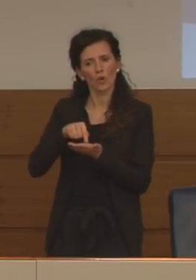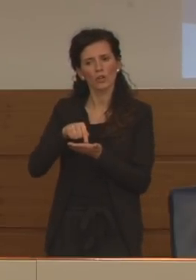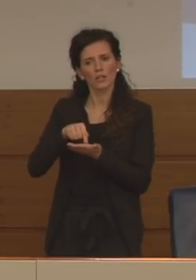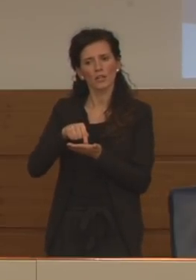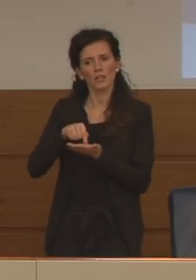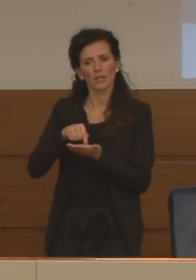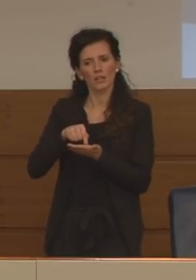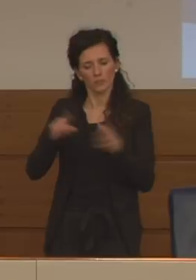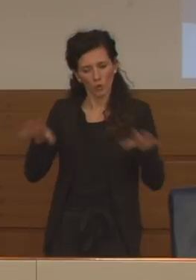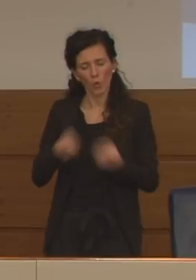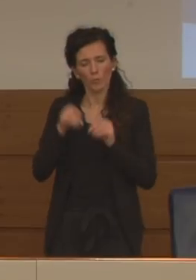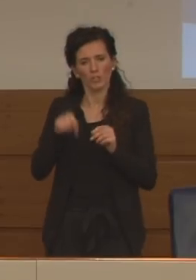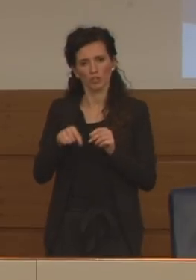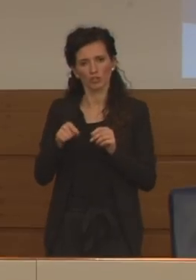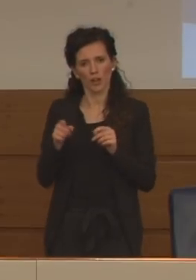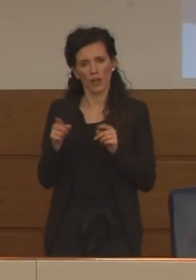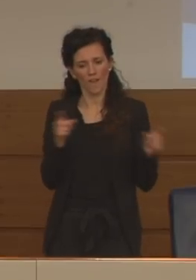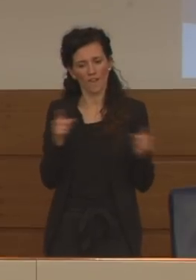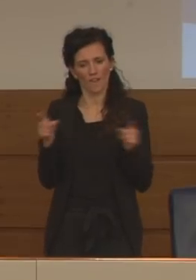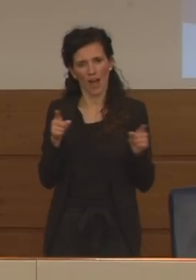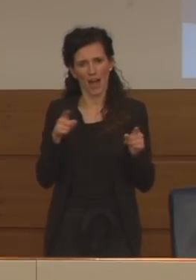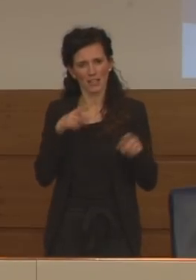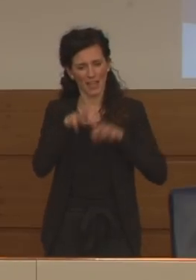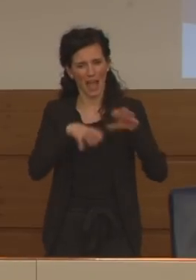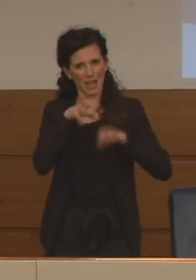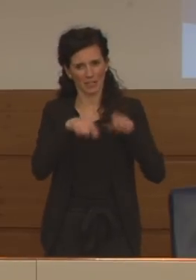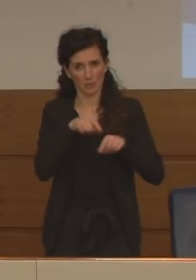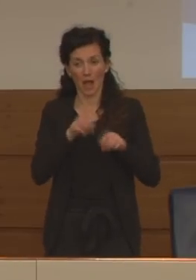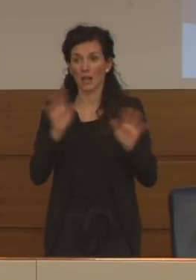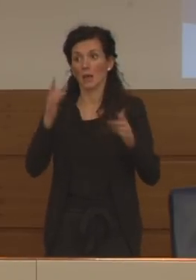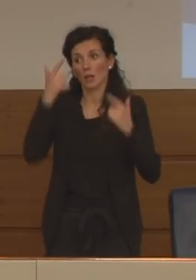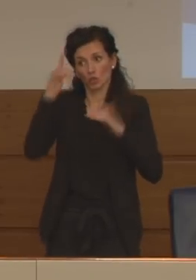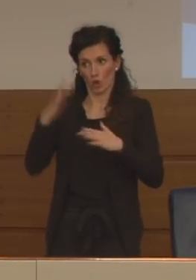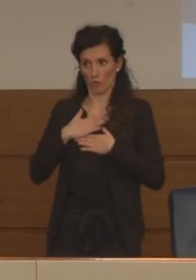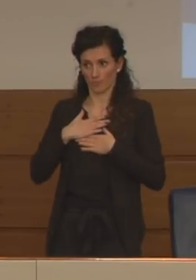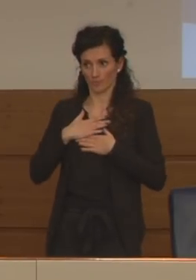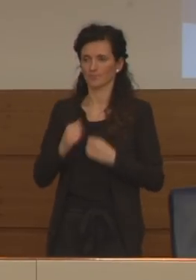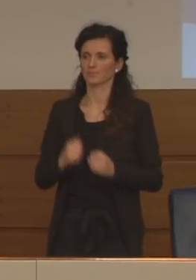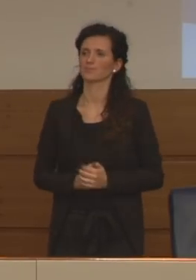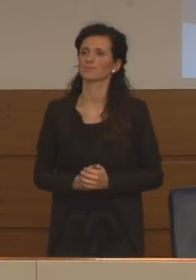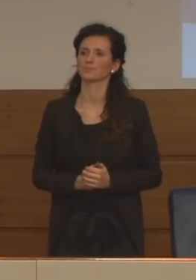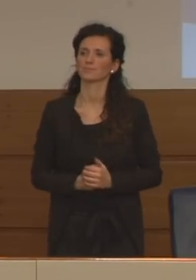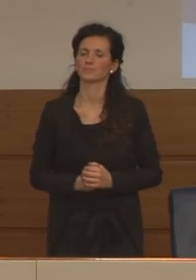queste fasi quindi non siamo ancora a livello di risultati per quanto ne so io